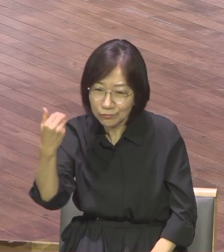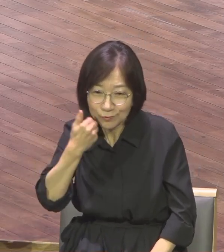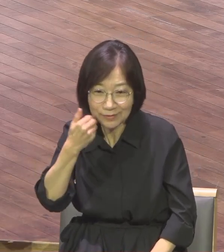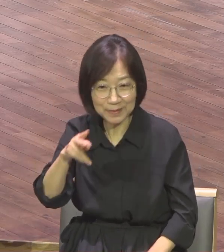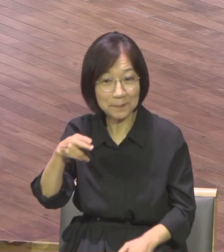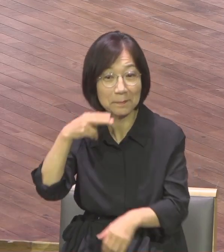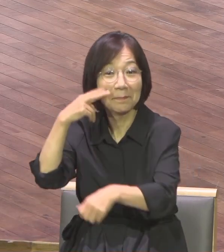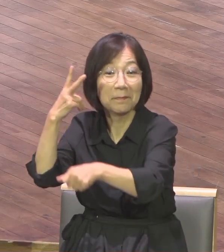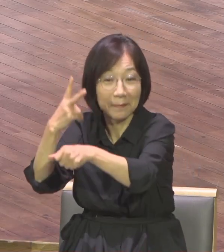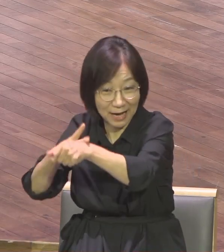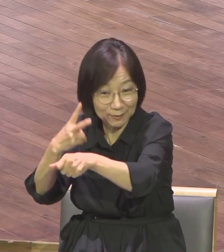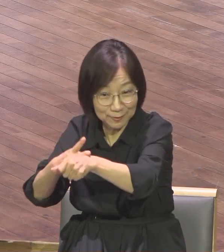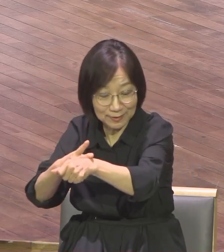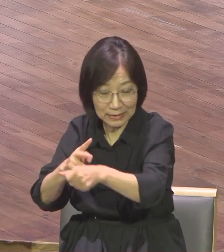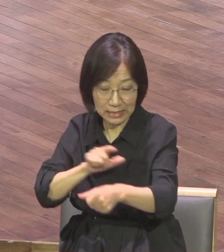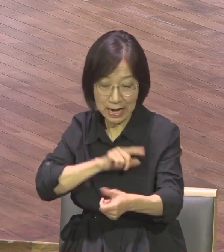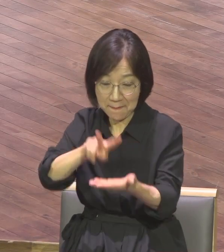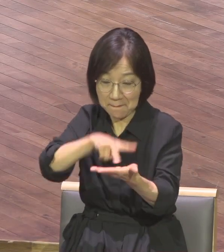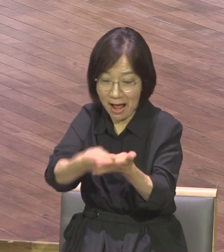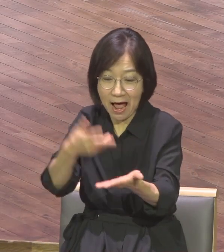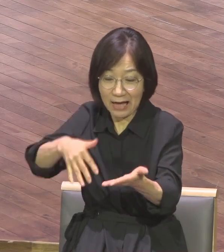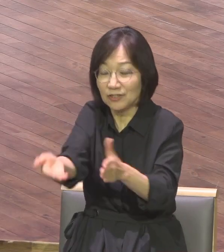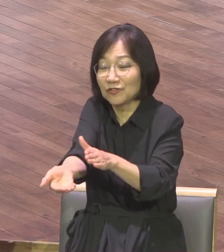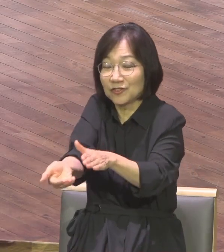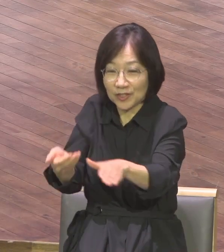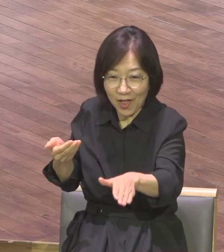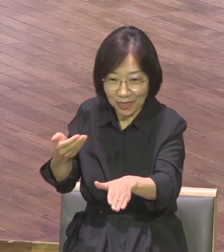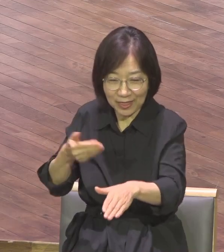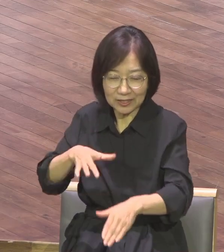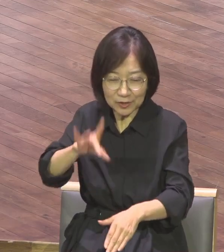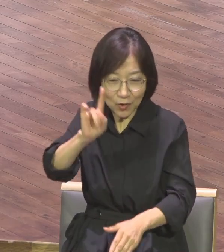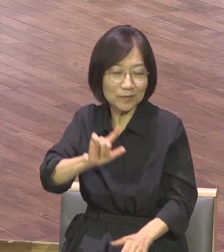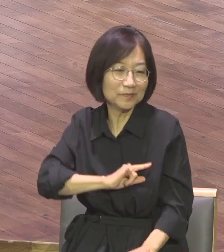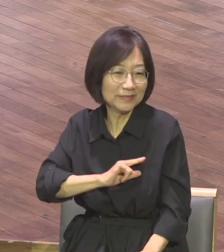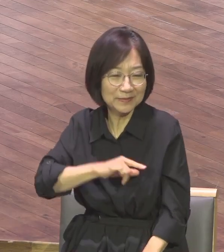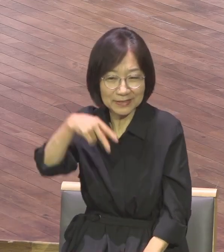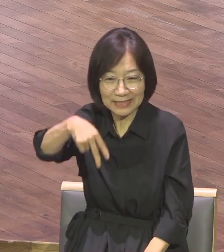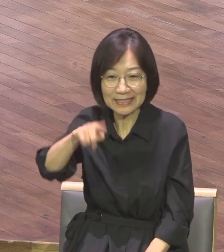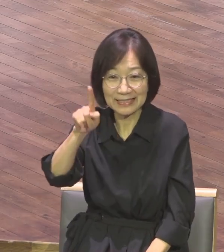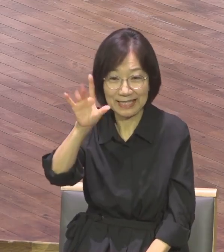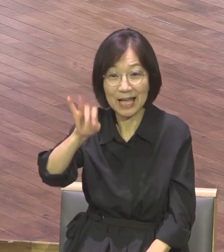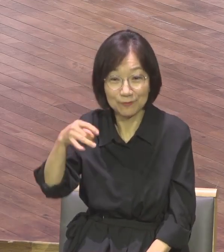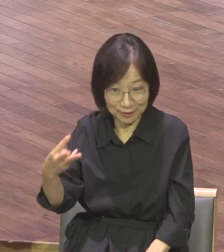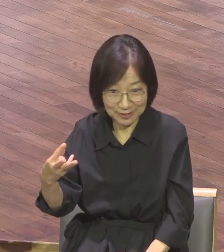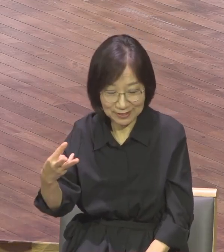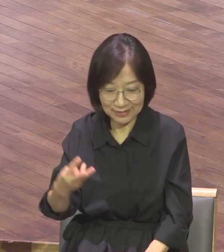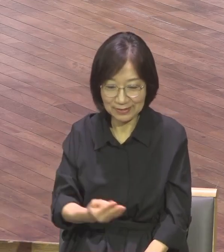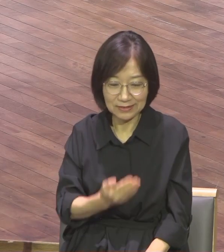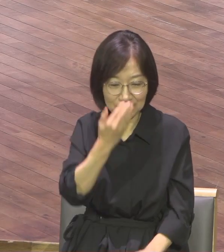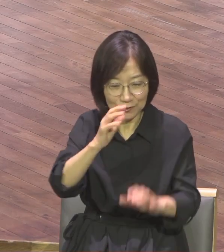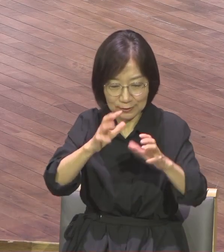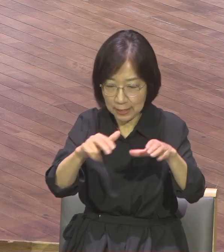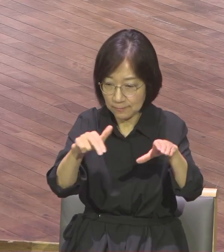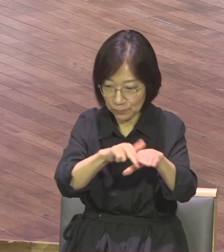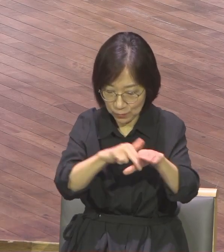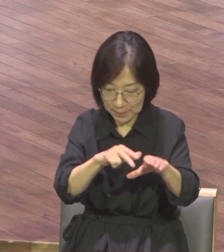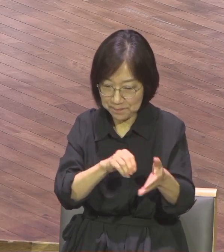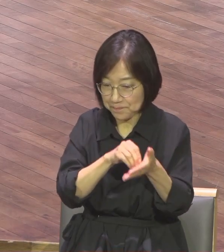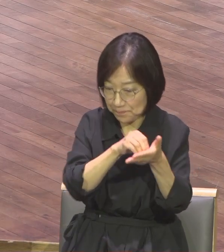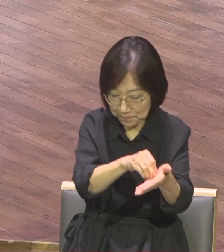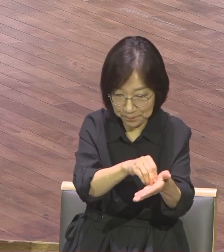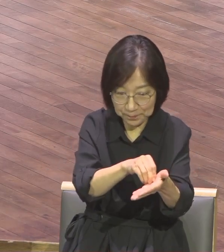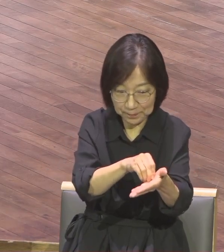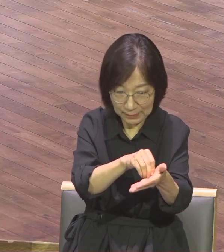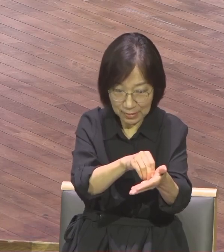열심히 덕심이었던 이 사울은 유대교의 열성당원으로서 예루살렘을